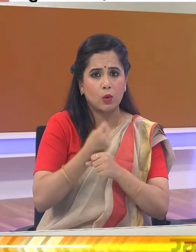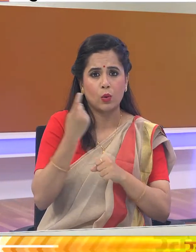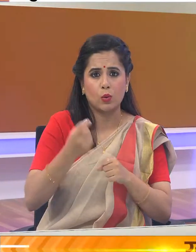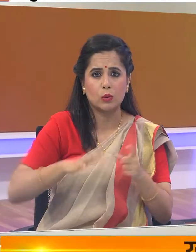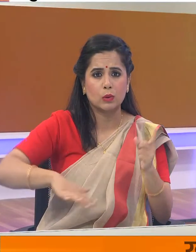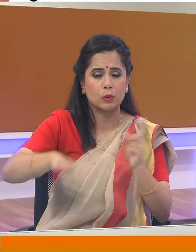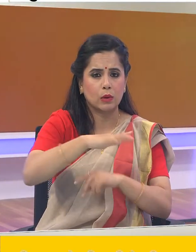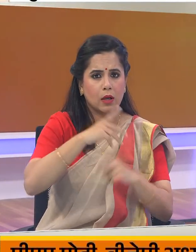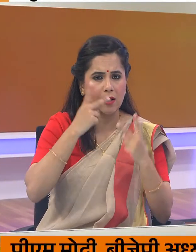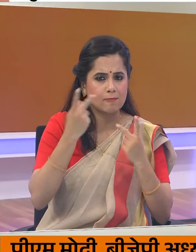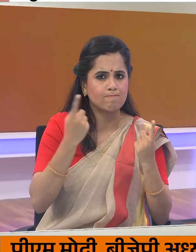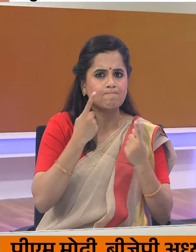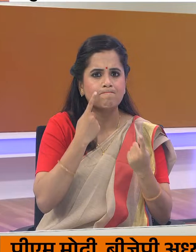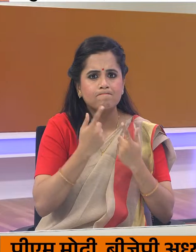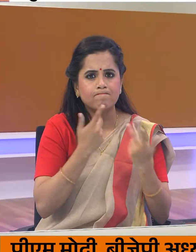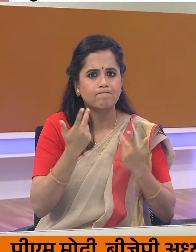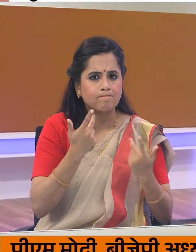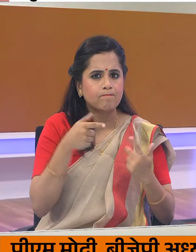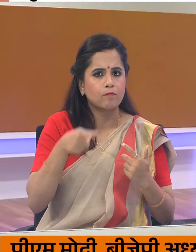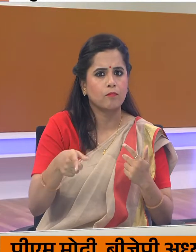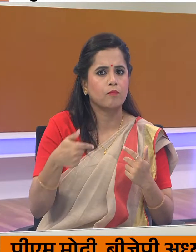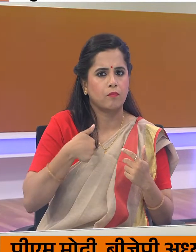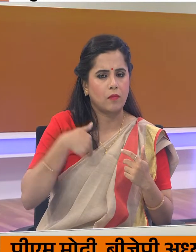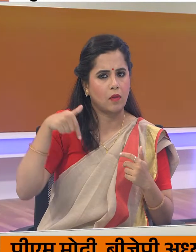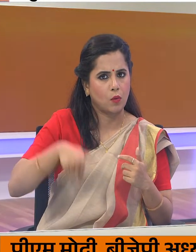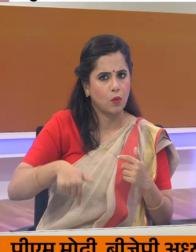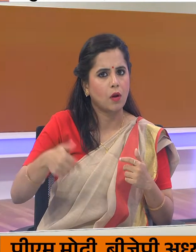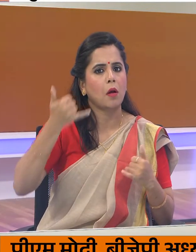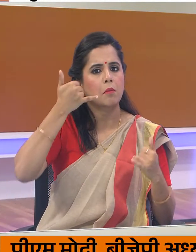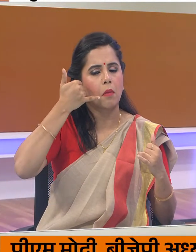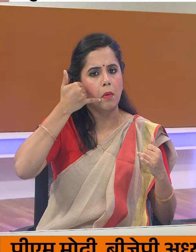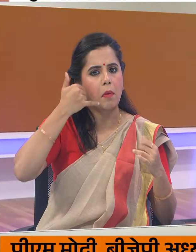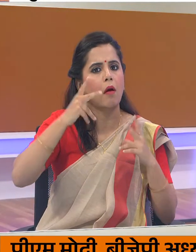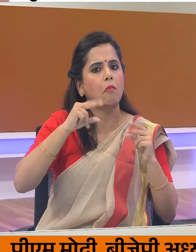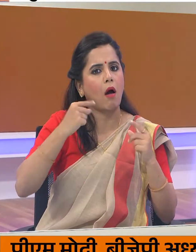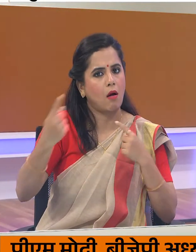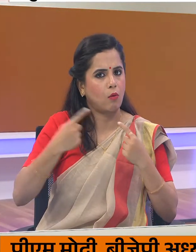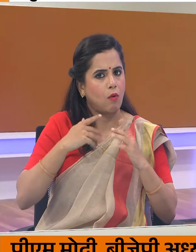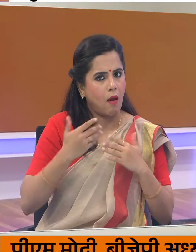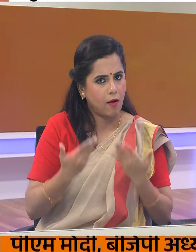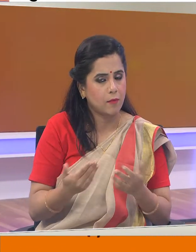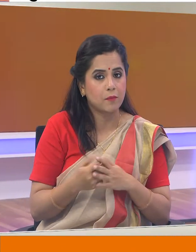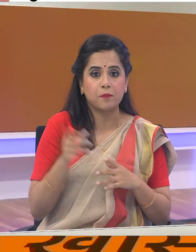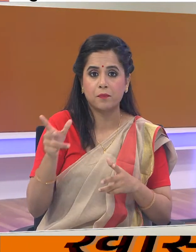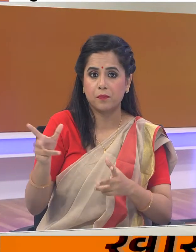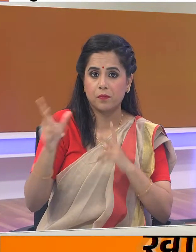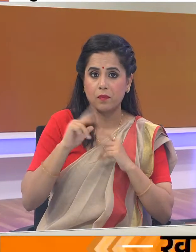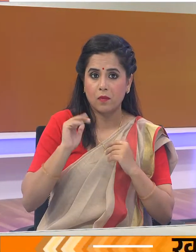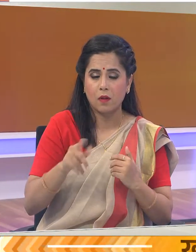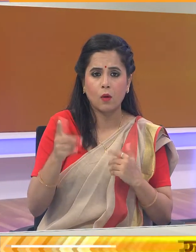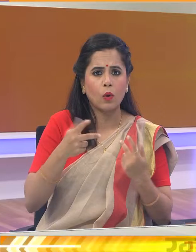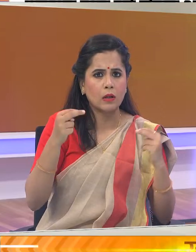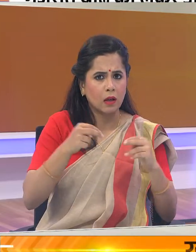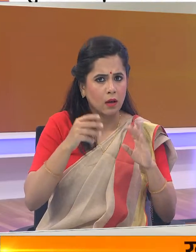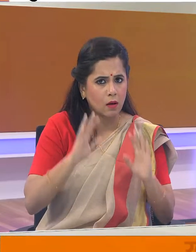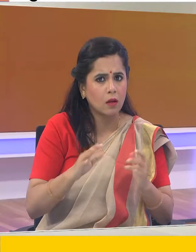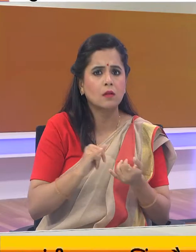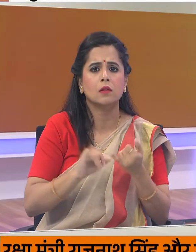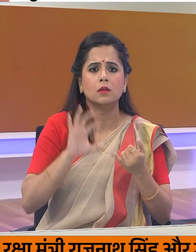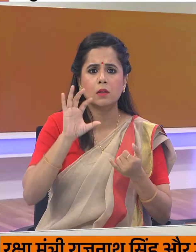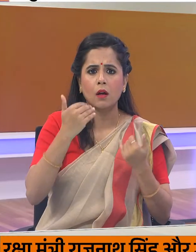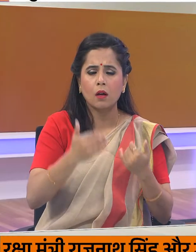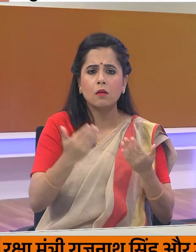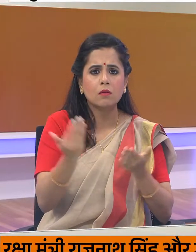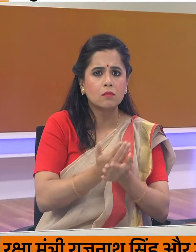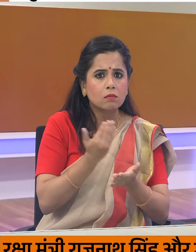की स्थिति की जानकारी लेने के लिए आज मुझसे टेलीफोन पर बातचीत की। उन्होंने आवश्यकता पड़ने पर राज्य